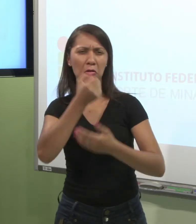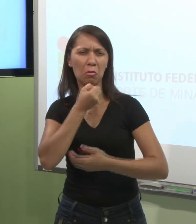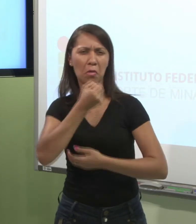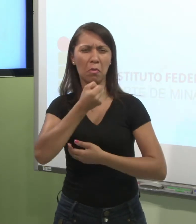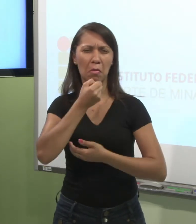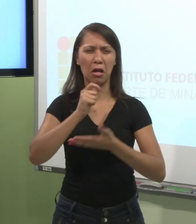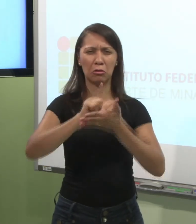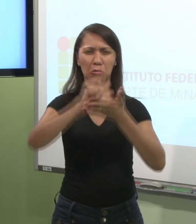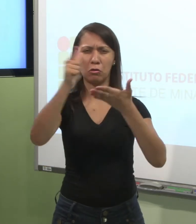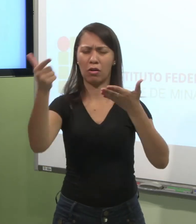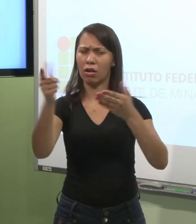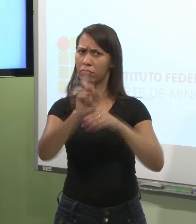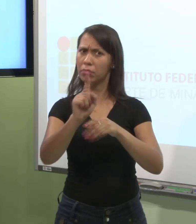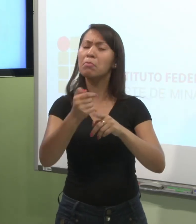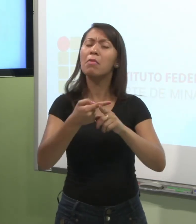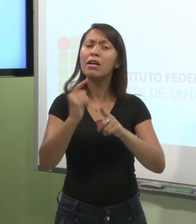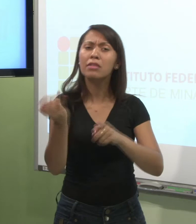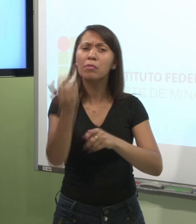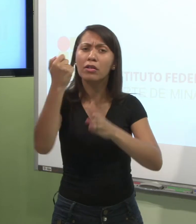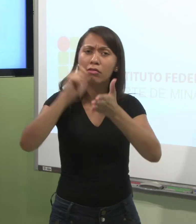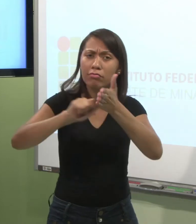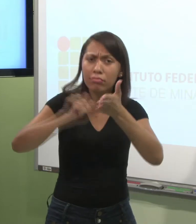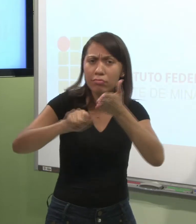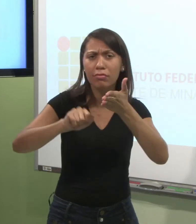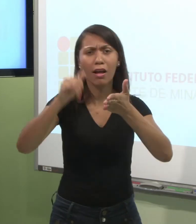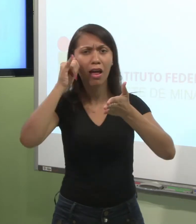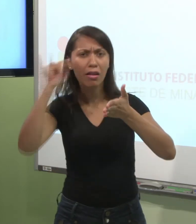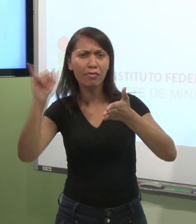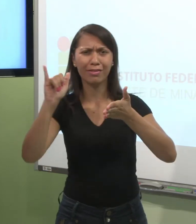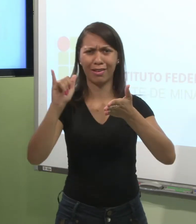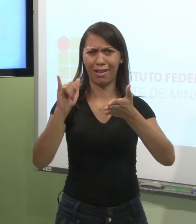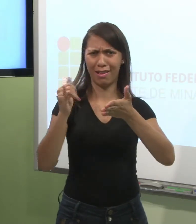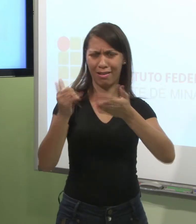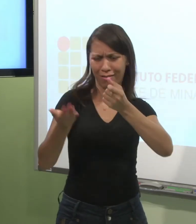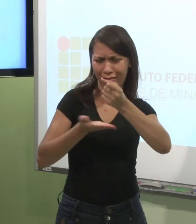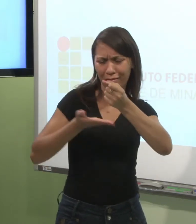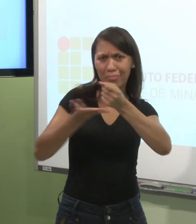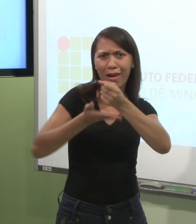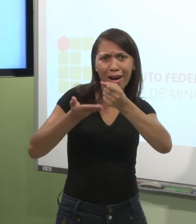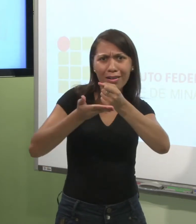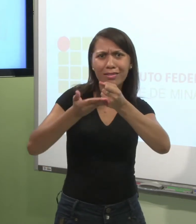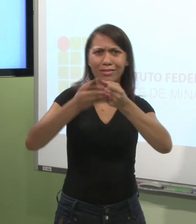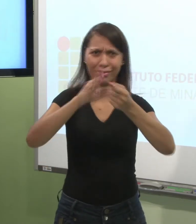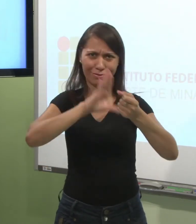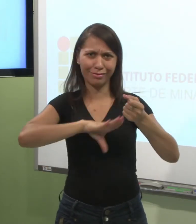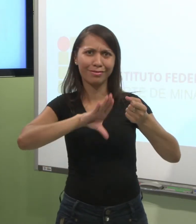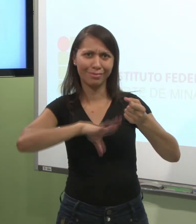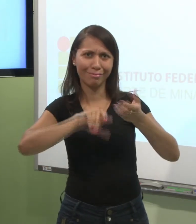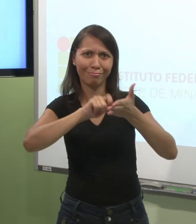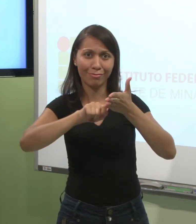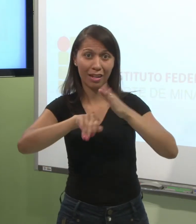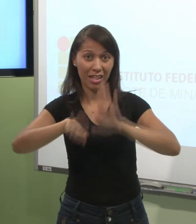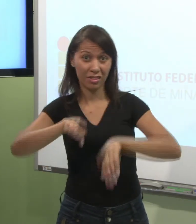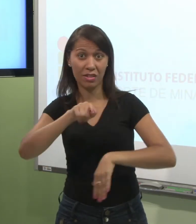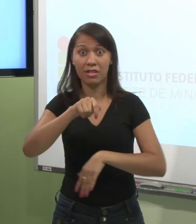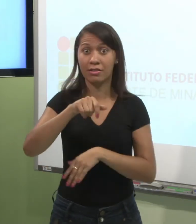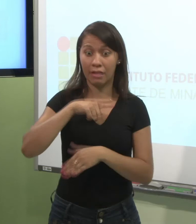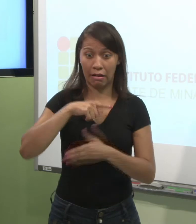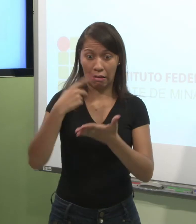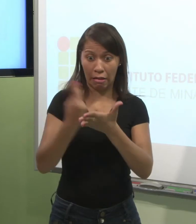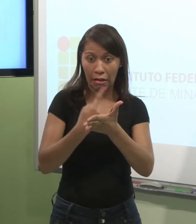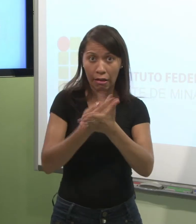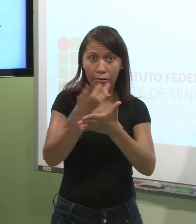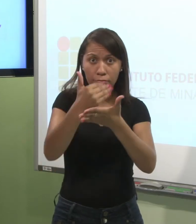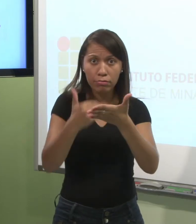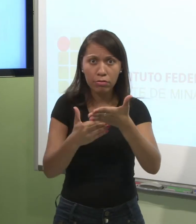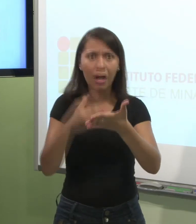pode-se esperar que você escreva e fale sem cometer erros básicos de concordância. Dependendo do erro que você comete, até mesmo